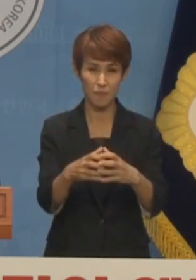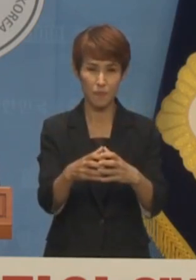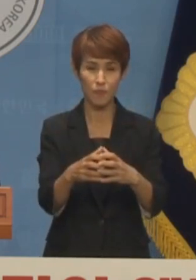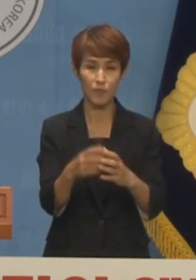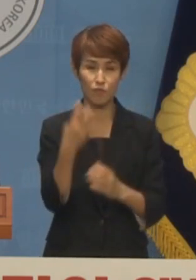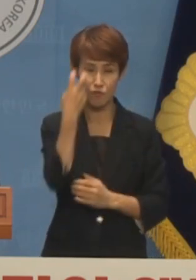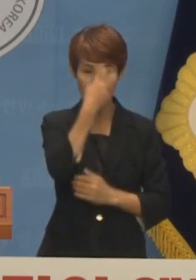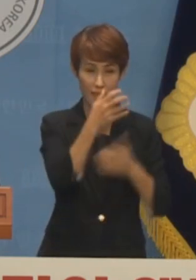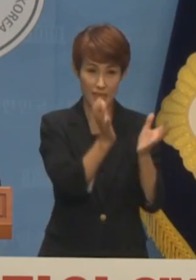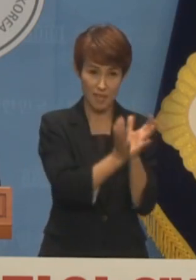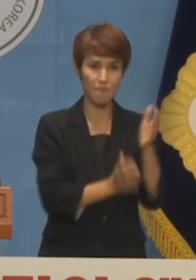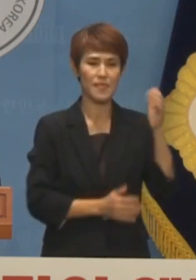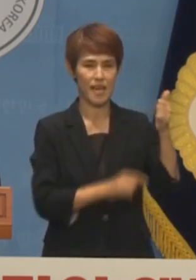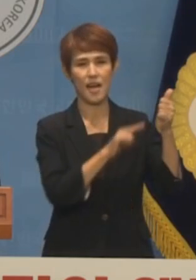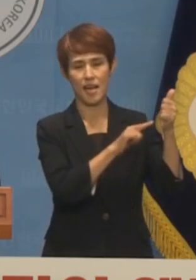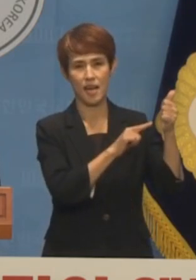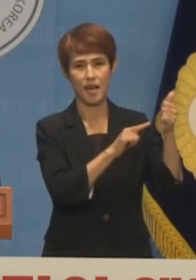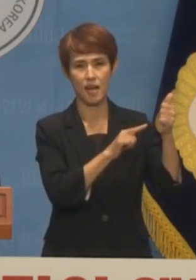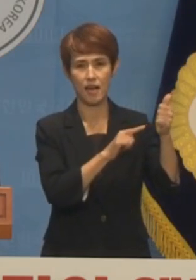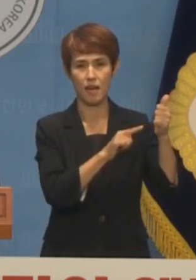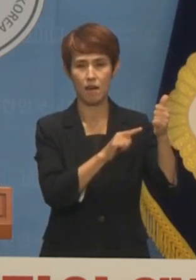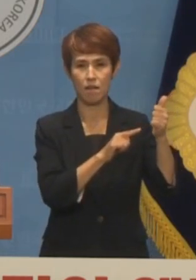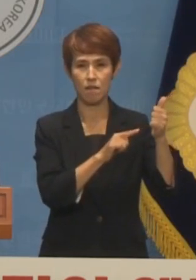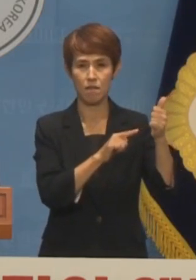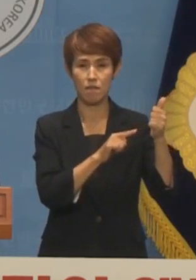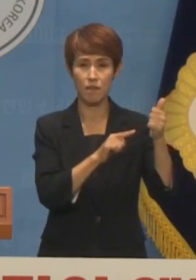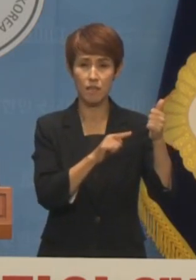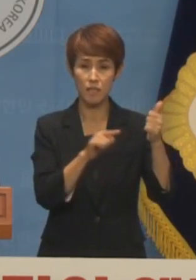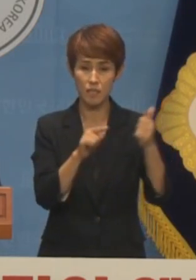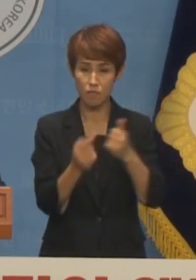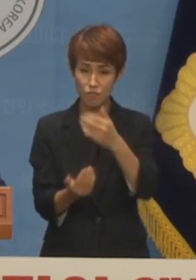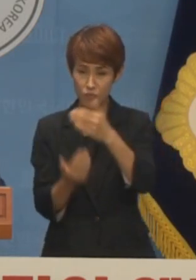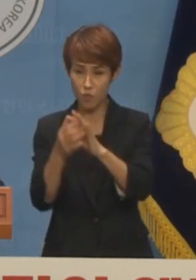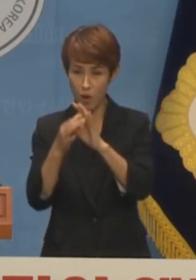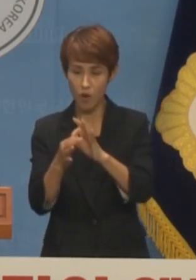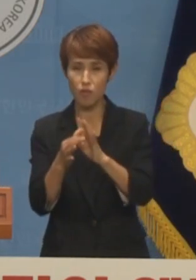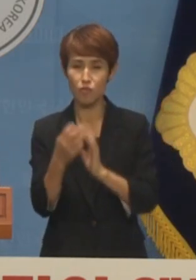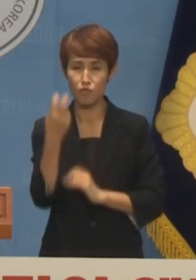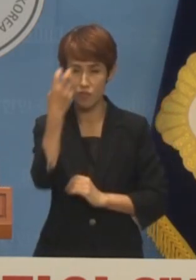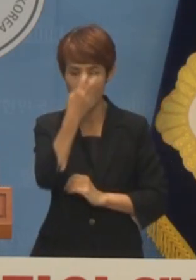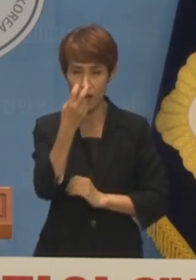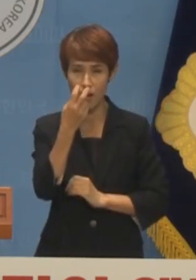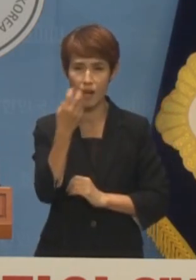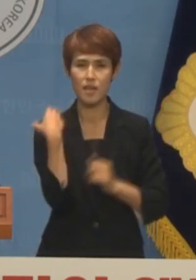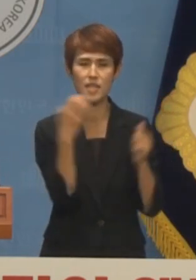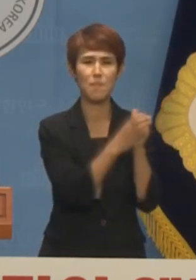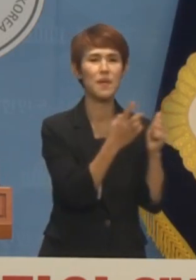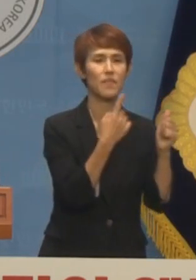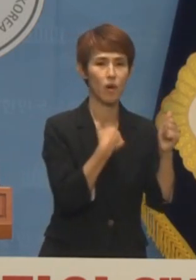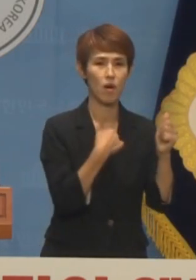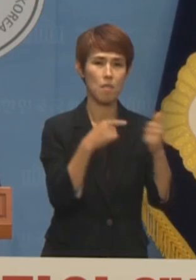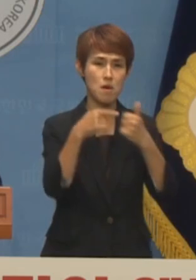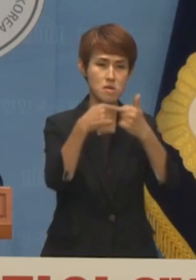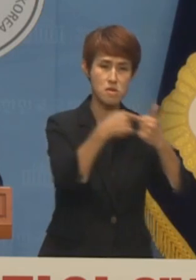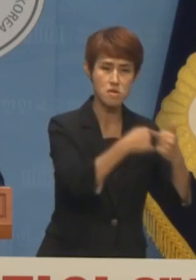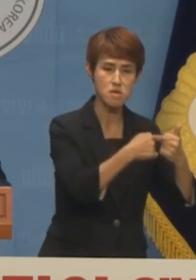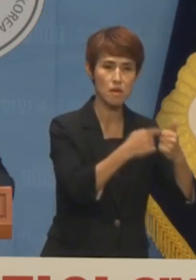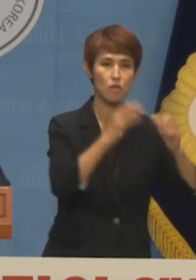공권력에 의한 이런 댓글 조작 사건의 수사를 담당하면서 본인이 받은 외압을 국회에서 폭로하기까지